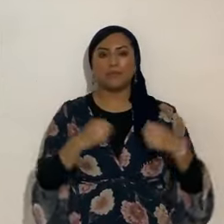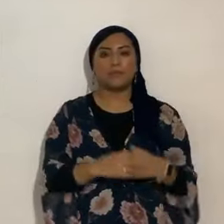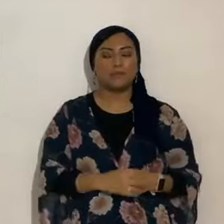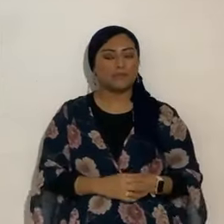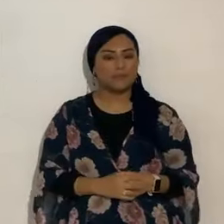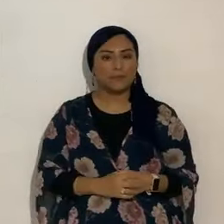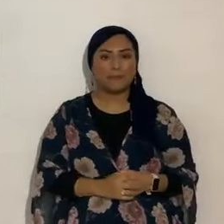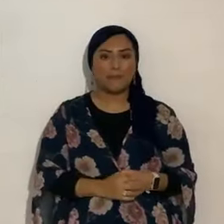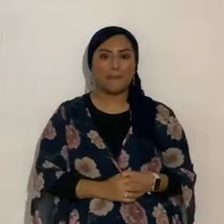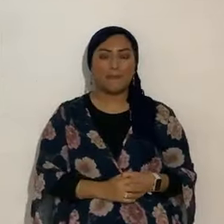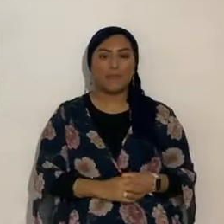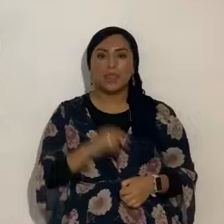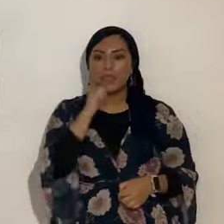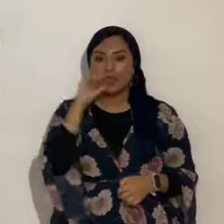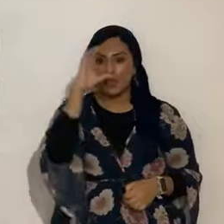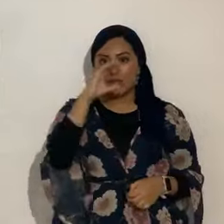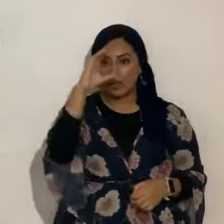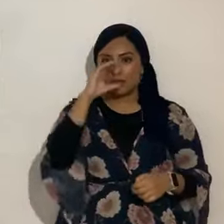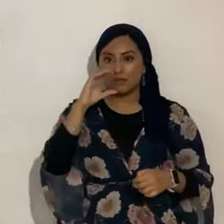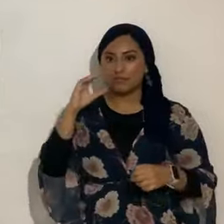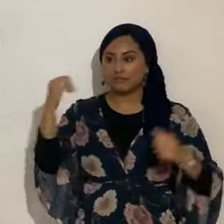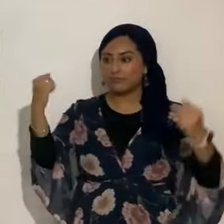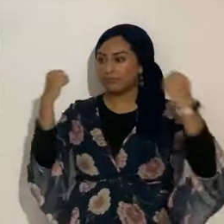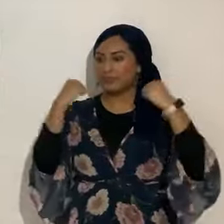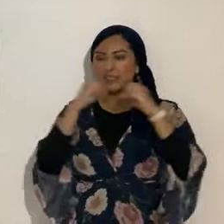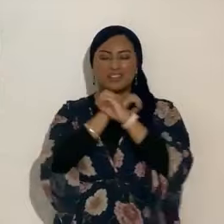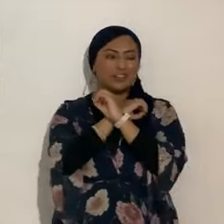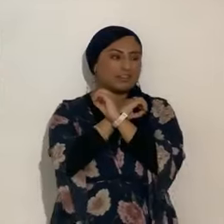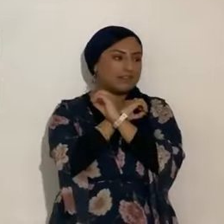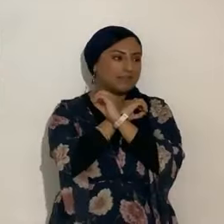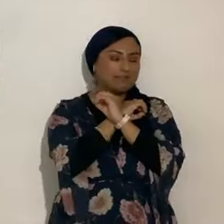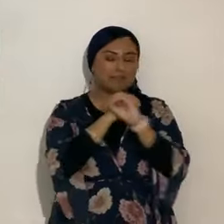reconocimiento. No busques reconocimiento de nada,